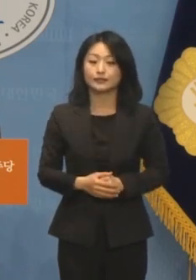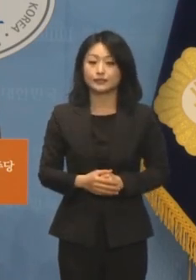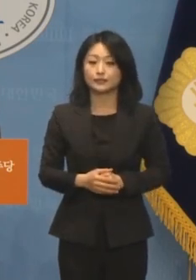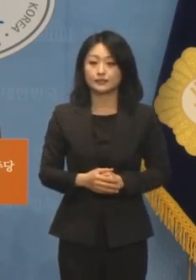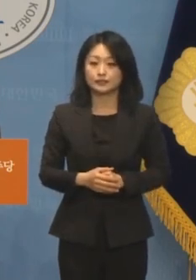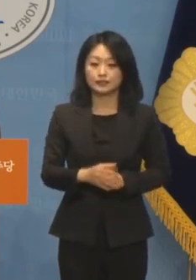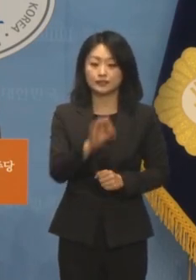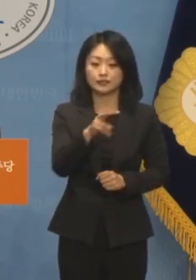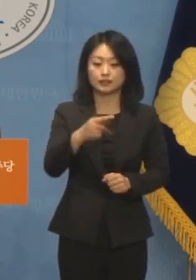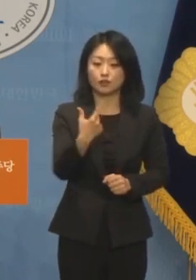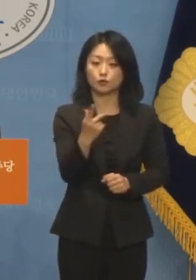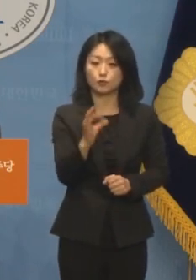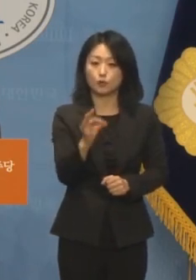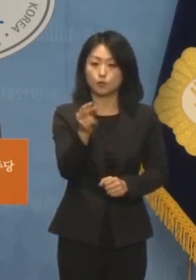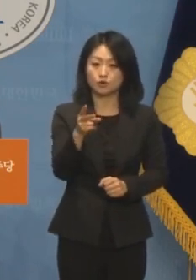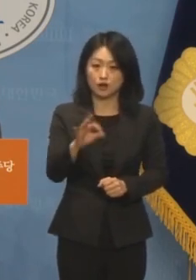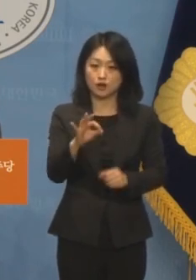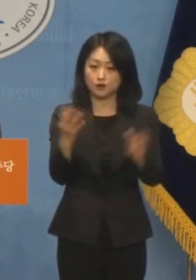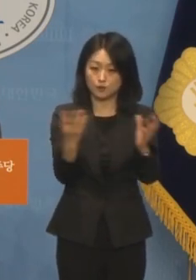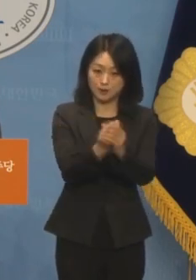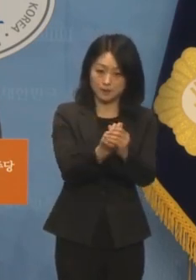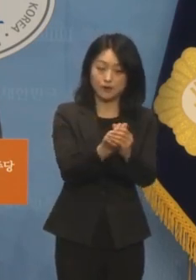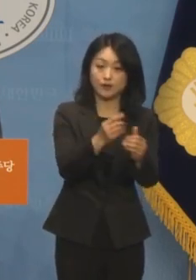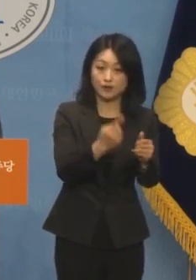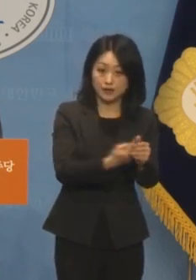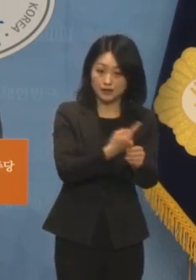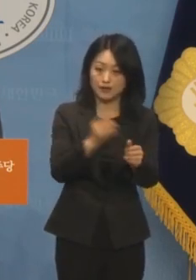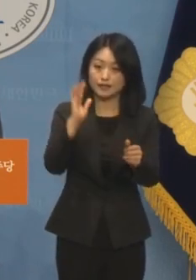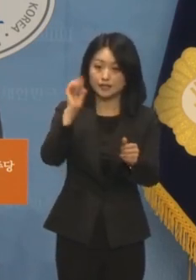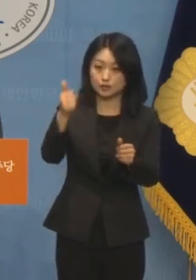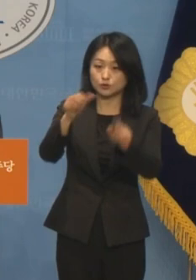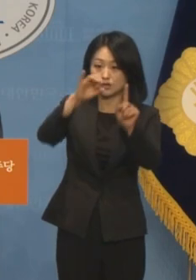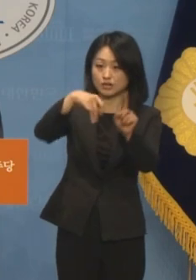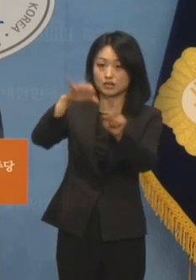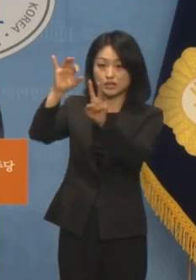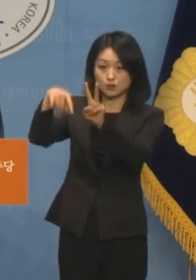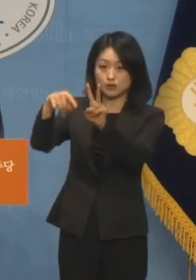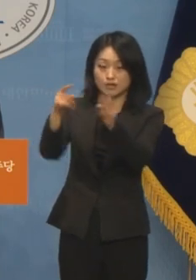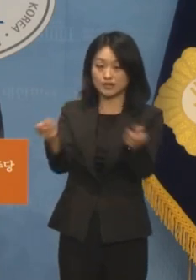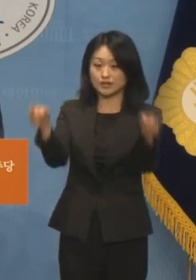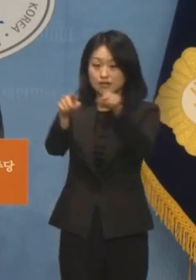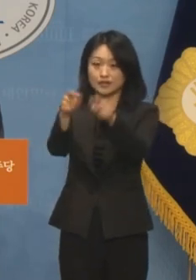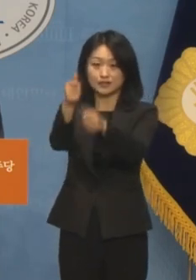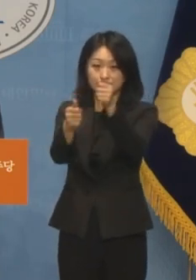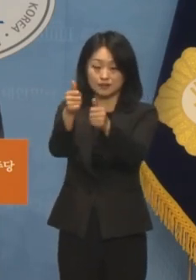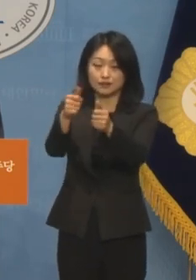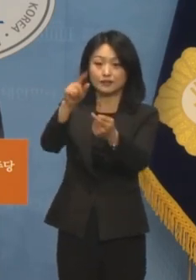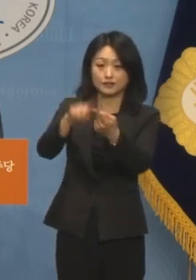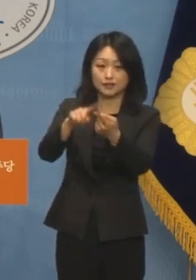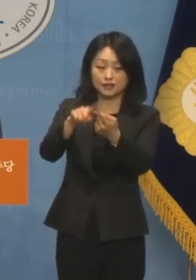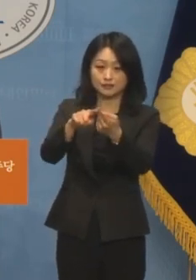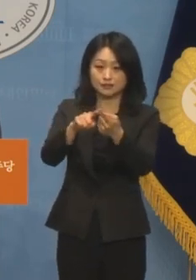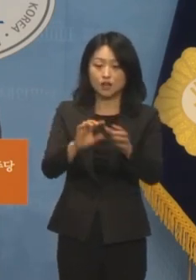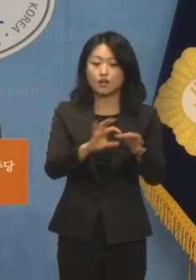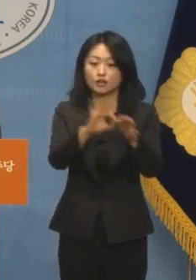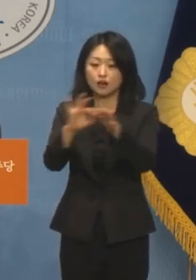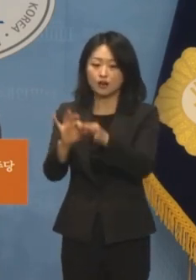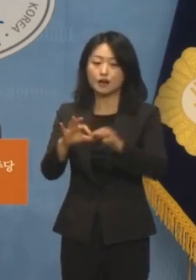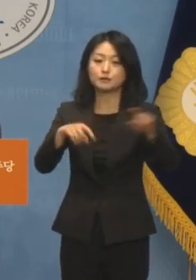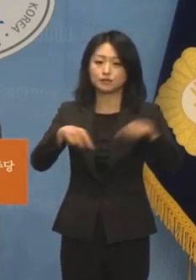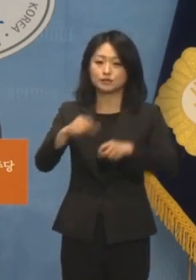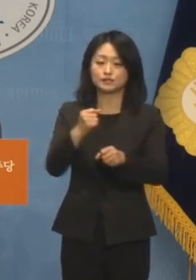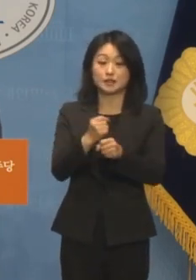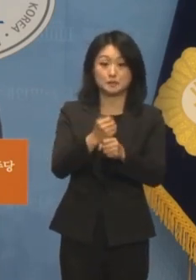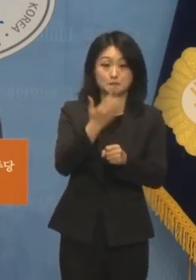완전연동형과 대통령 결선투표제는 새로운 연합정치의 긍정성을 확장시킬 것이며 국민의 다양한